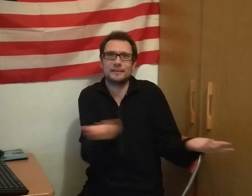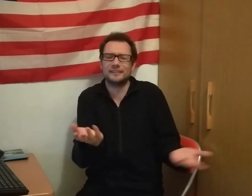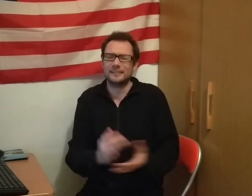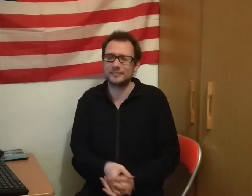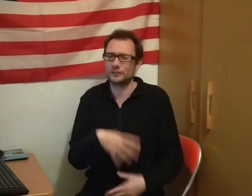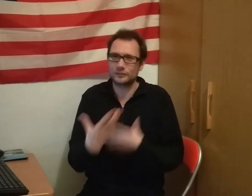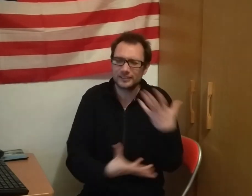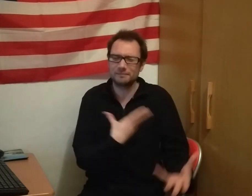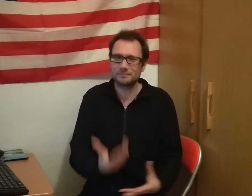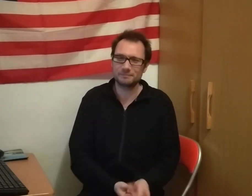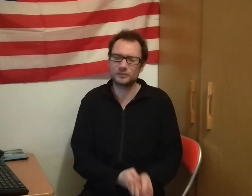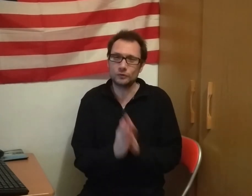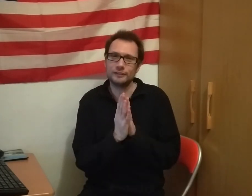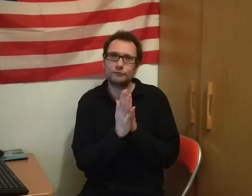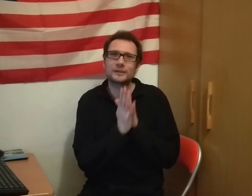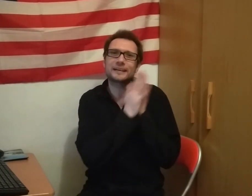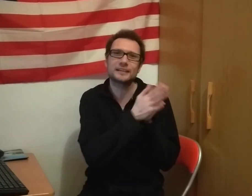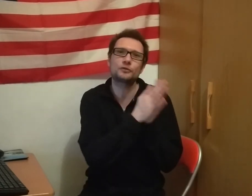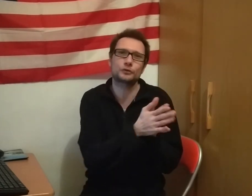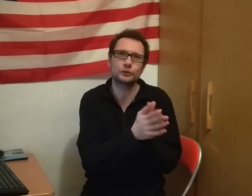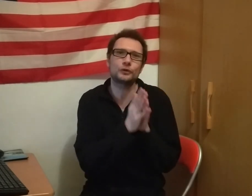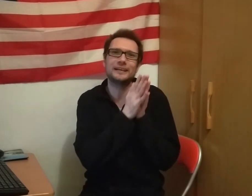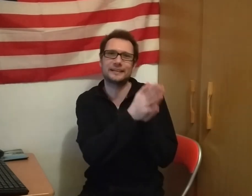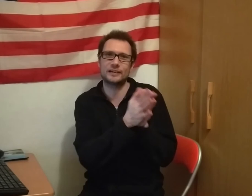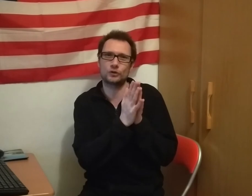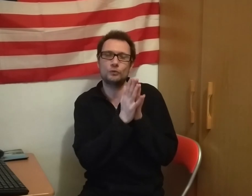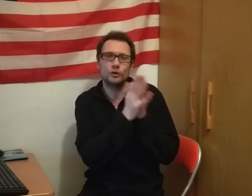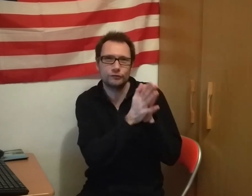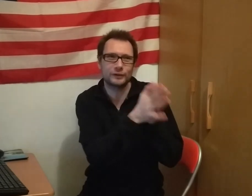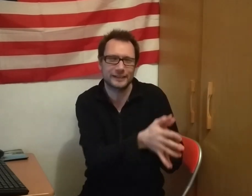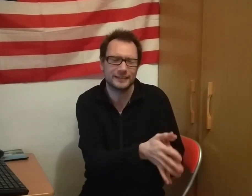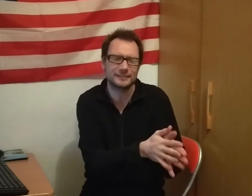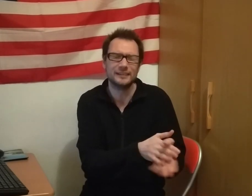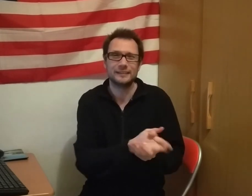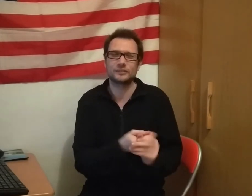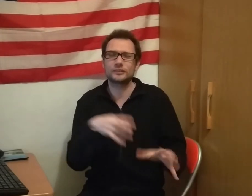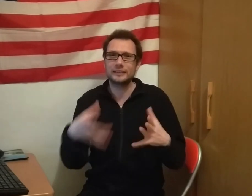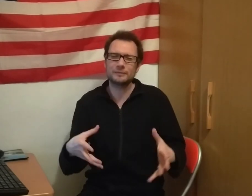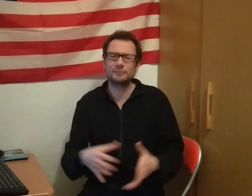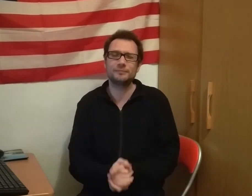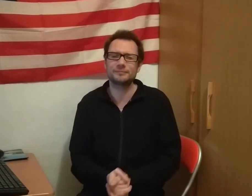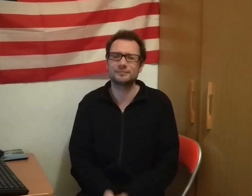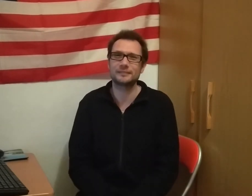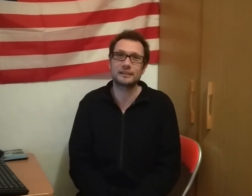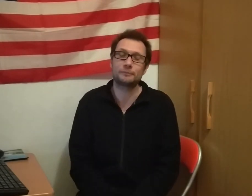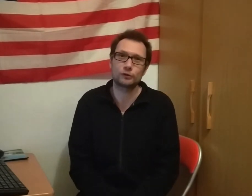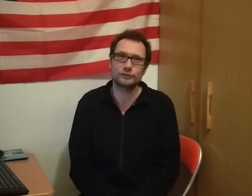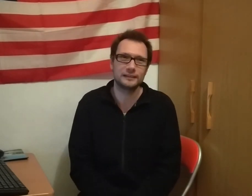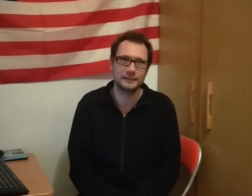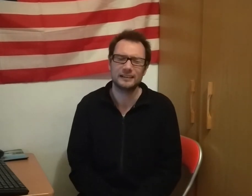ve? Entonces, ¿dónde enfocarías vosotros el canal? ¿Cómo lo enfocaríais? Entonces, darme, de verdad, porfil,